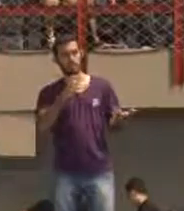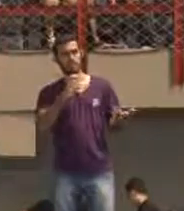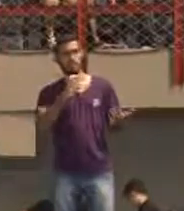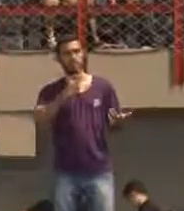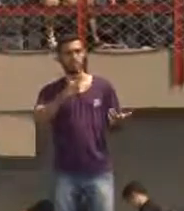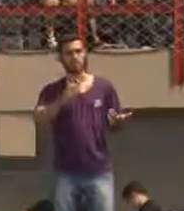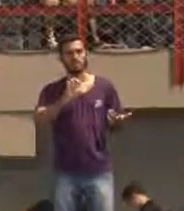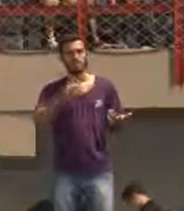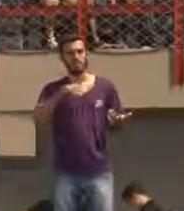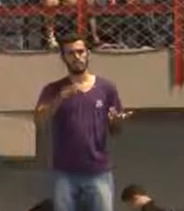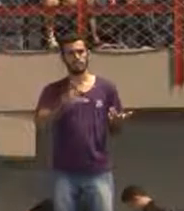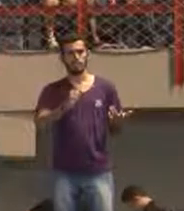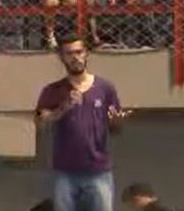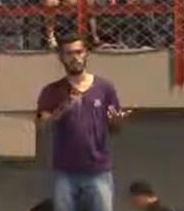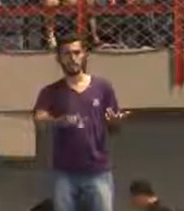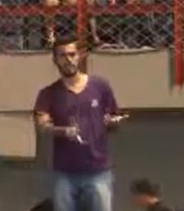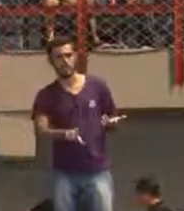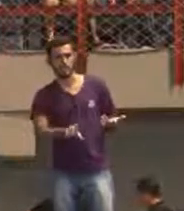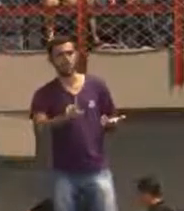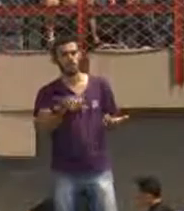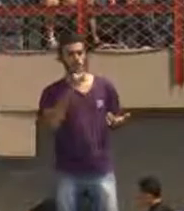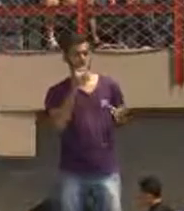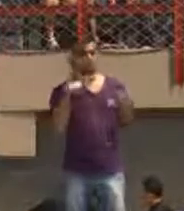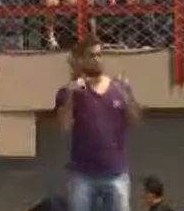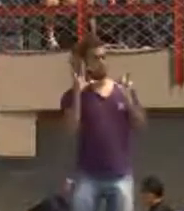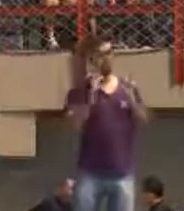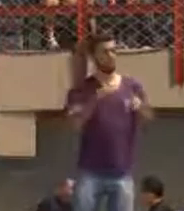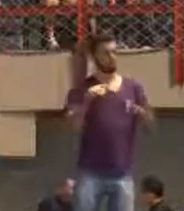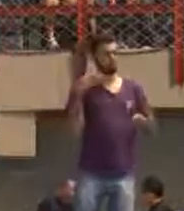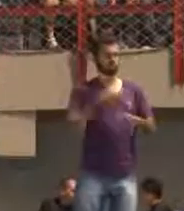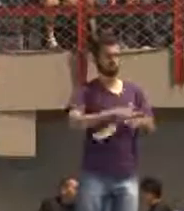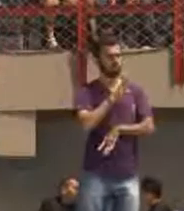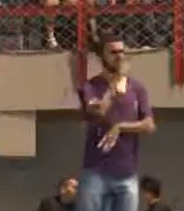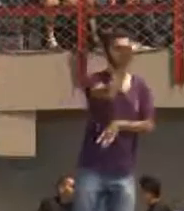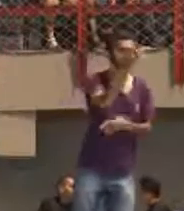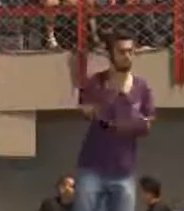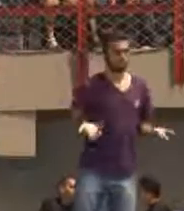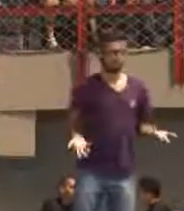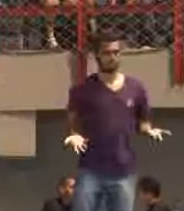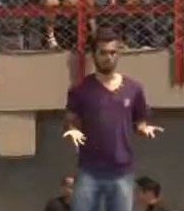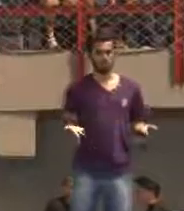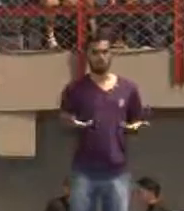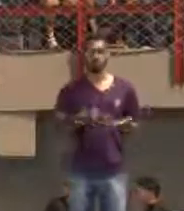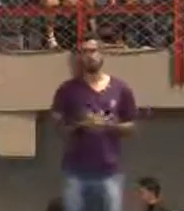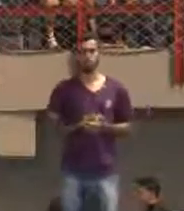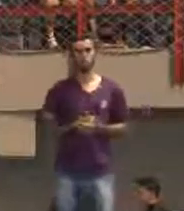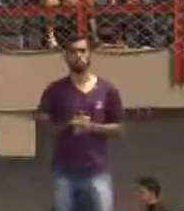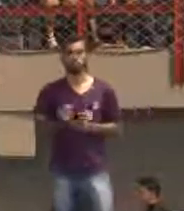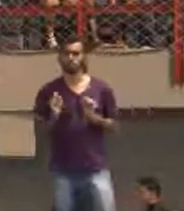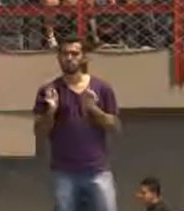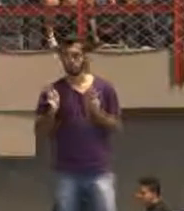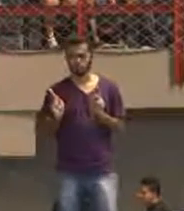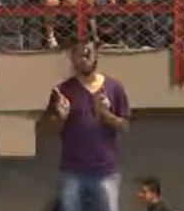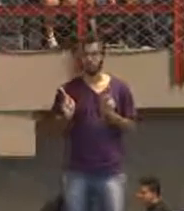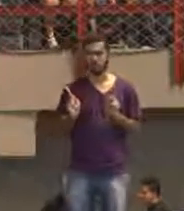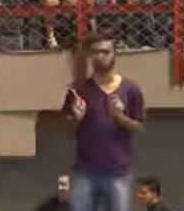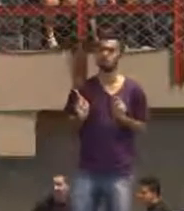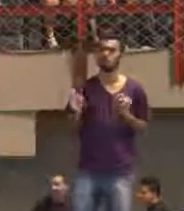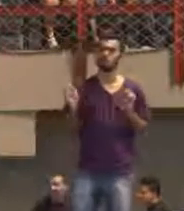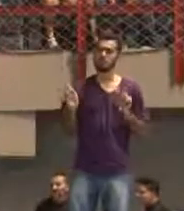tá certo? Fazer uma intervenção é se meter no meio da coisa, tá? Muito